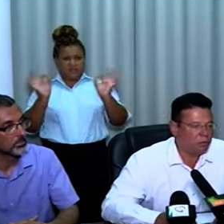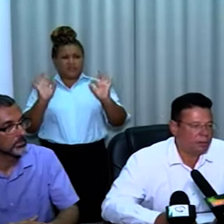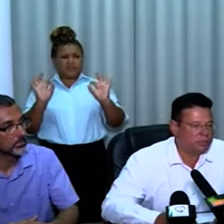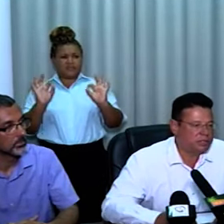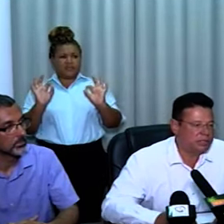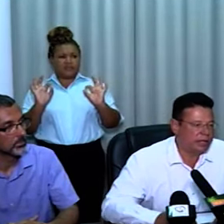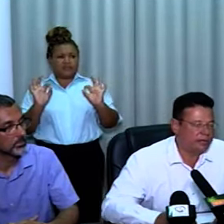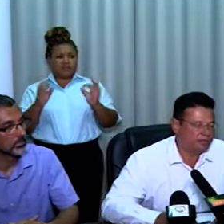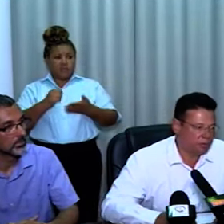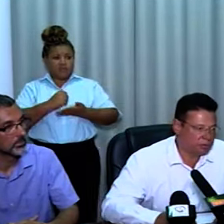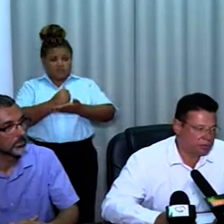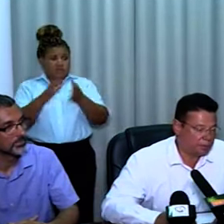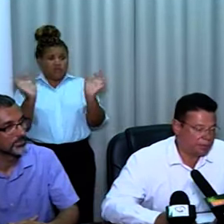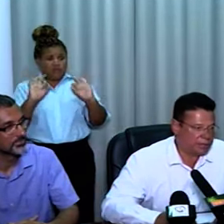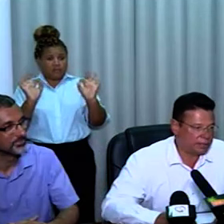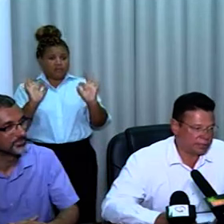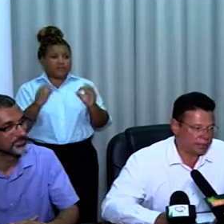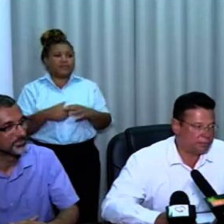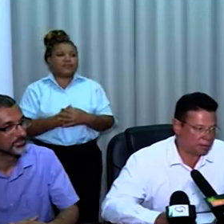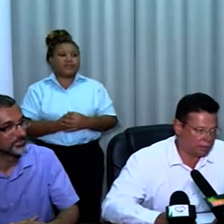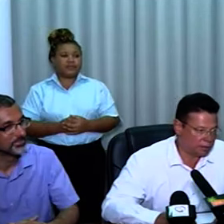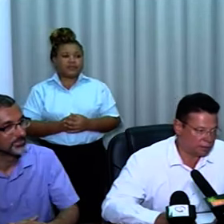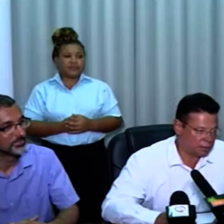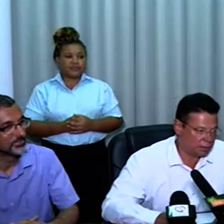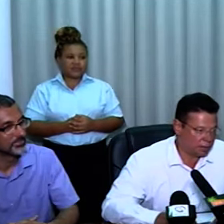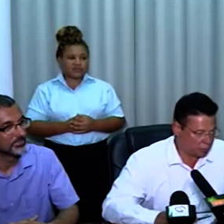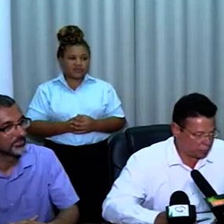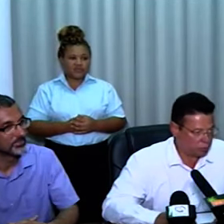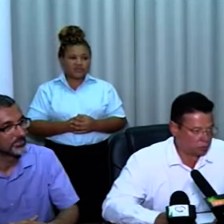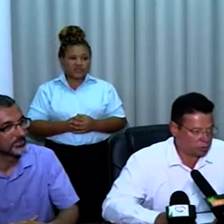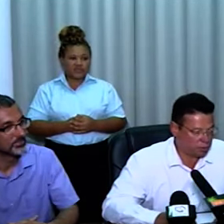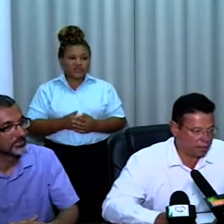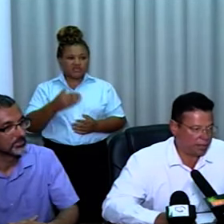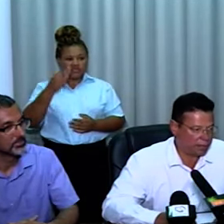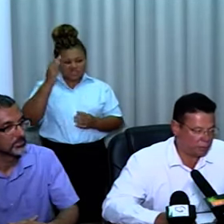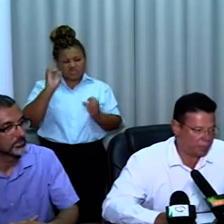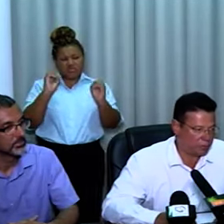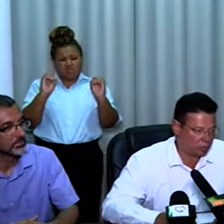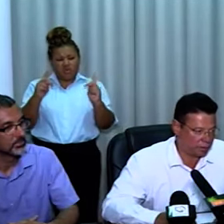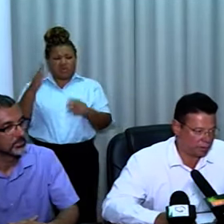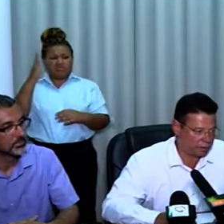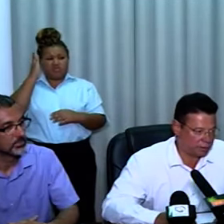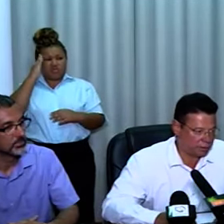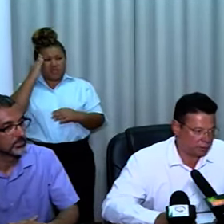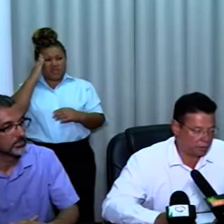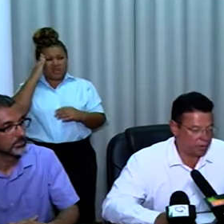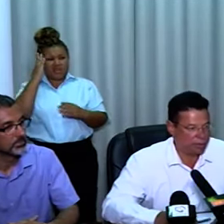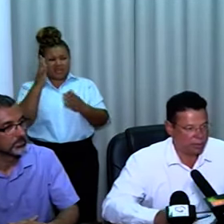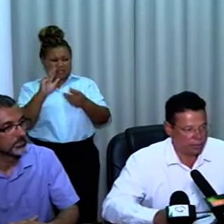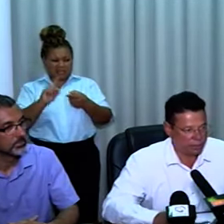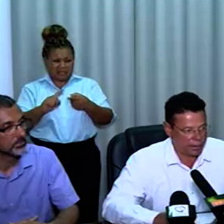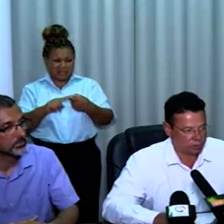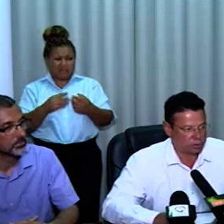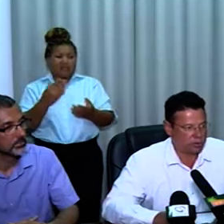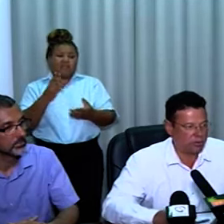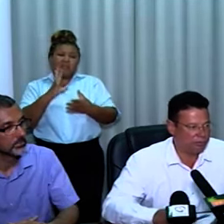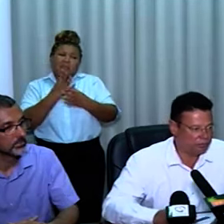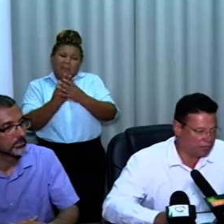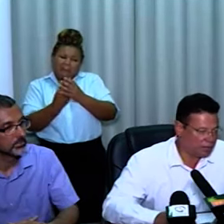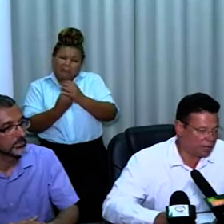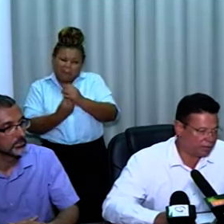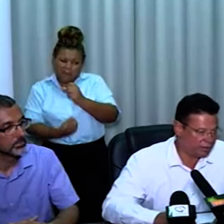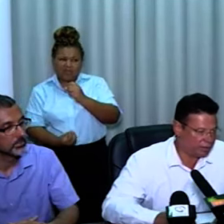médias ont annoncé, est-ce qu'il y a un fault dans le système de communication? Non, je ne peux pas dire qu'il y a un fault. Il y a un certain manquement. Il n'y a pas tout le temps pour améliorer. Okay? Il y a quelque chose qui nous